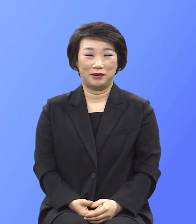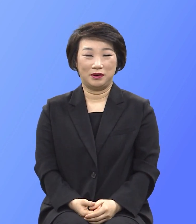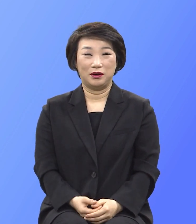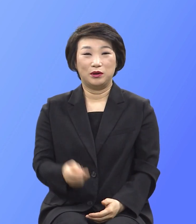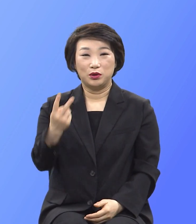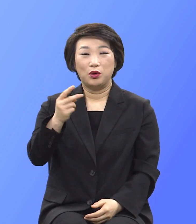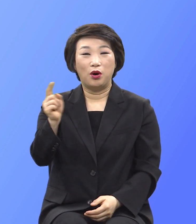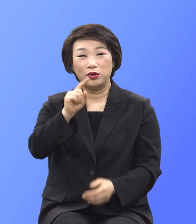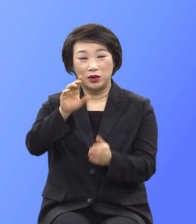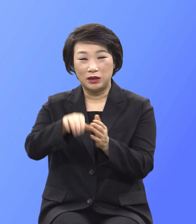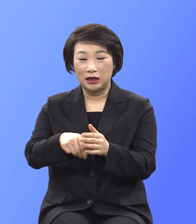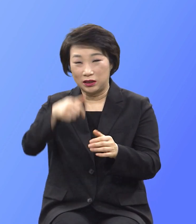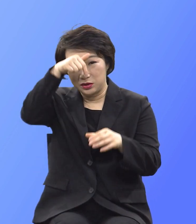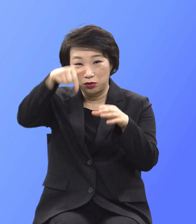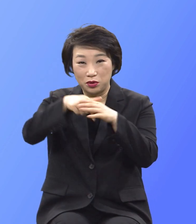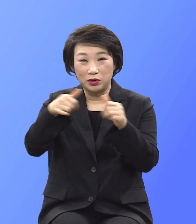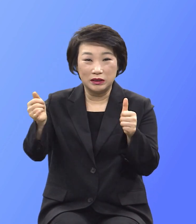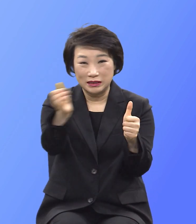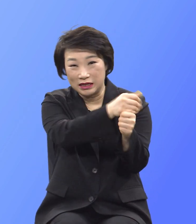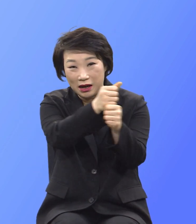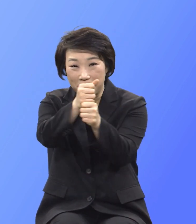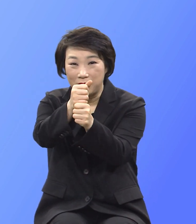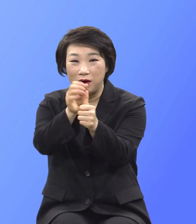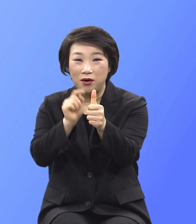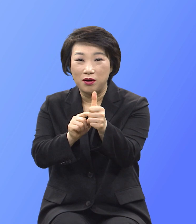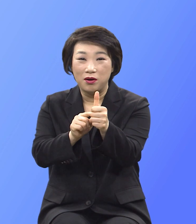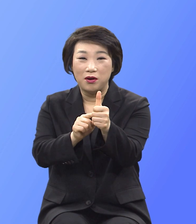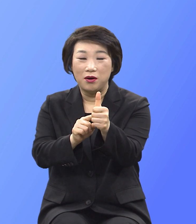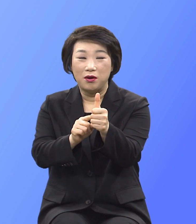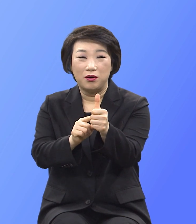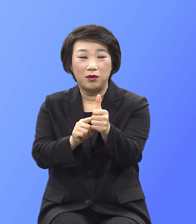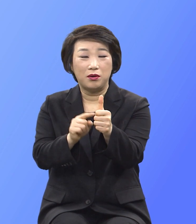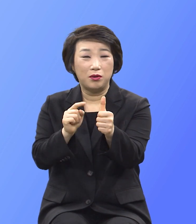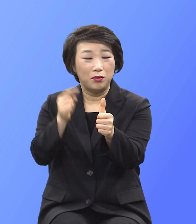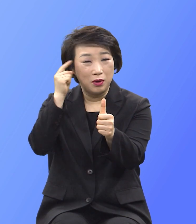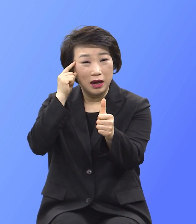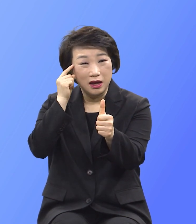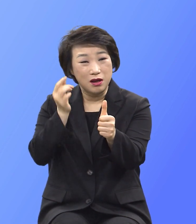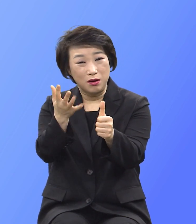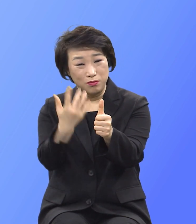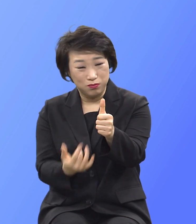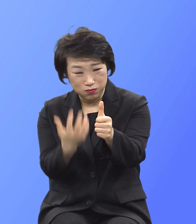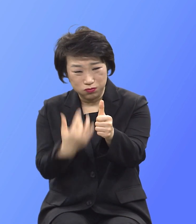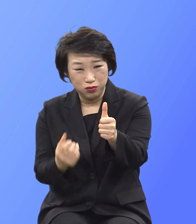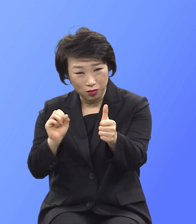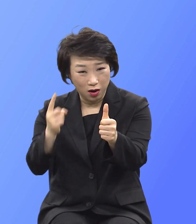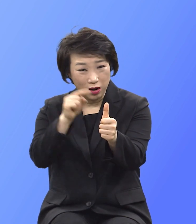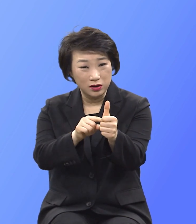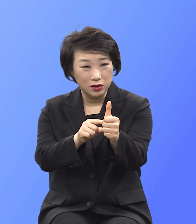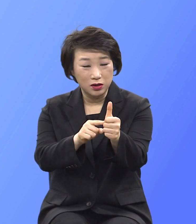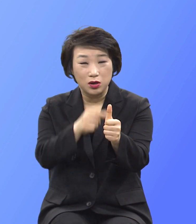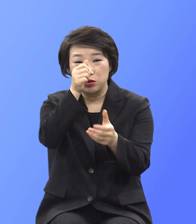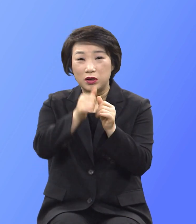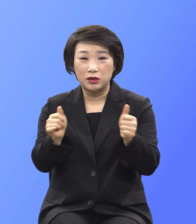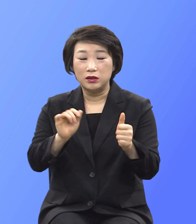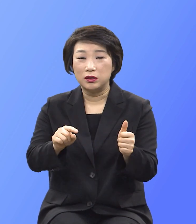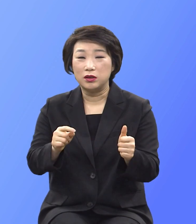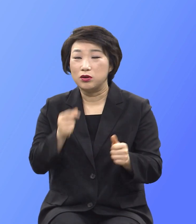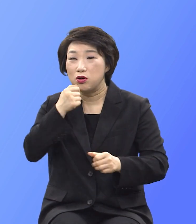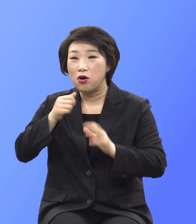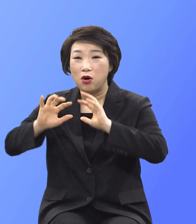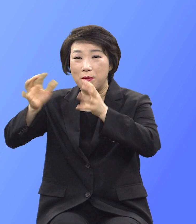또 어떤 때는 기독교인들을 잡아다가 왜 불질른 죄인이기 때문에 국민들은